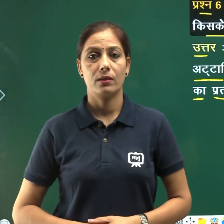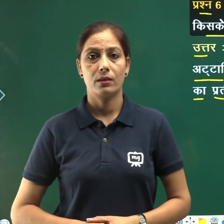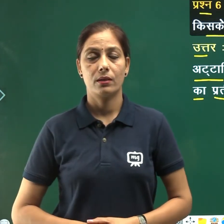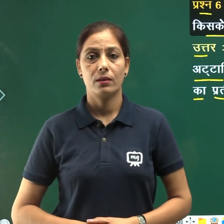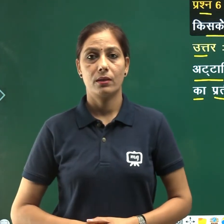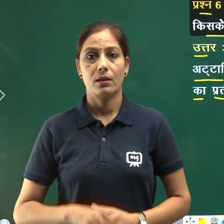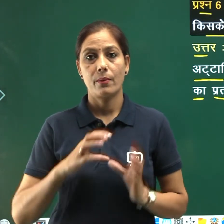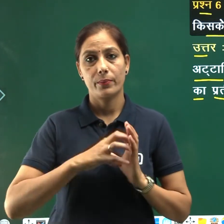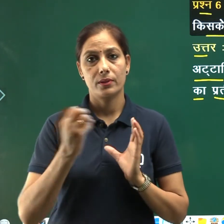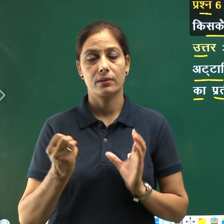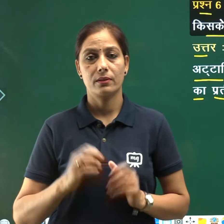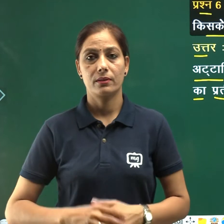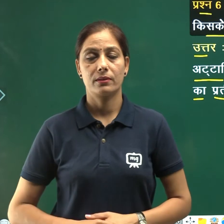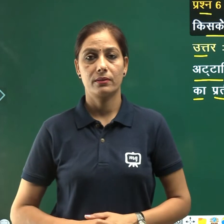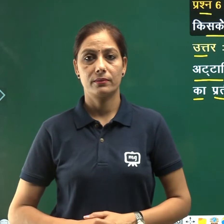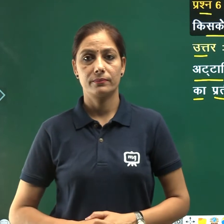प्रतीक है।